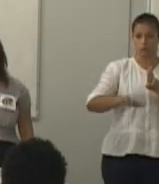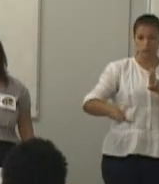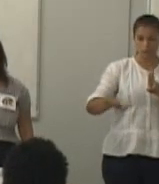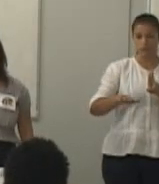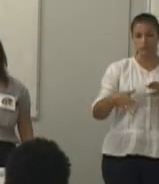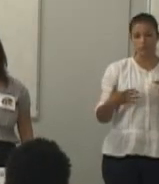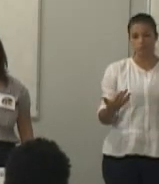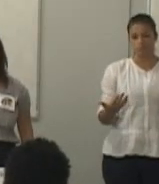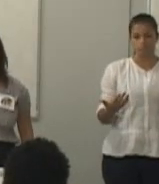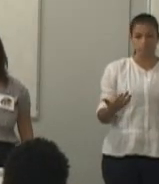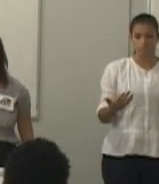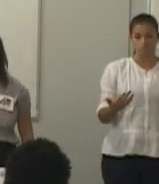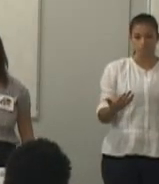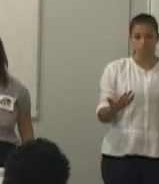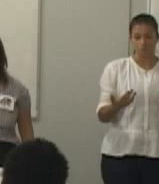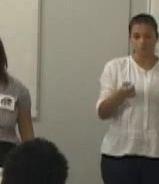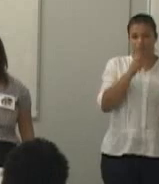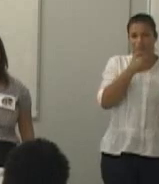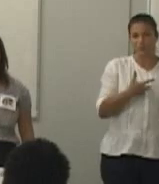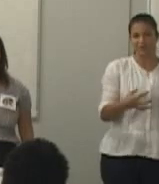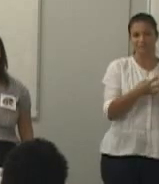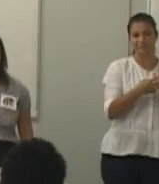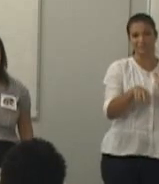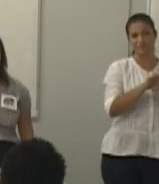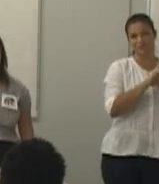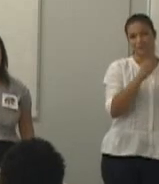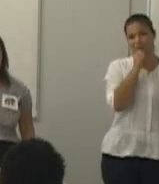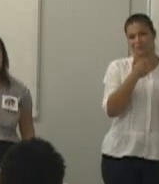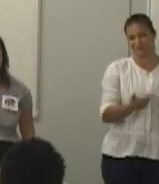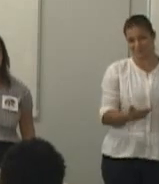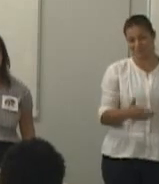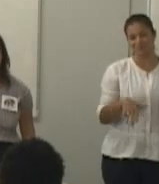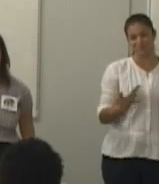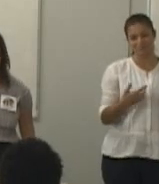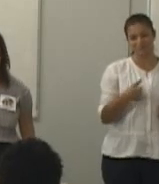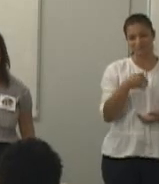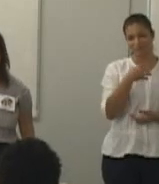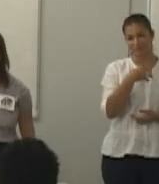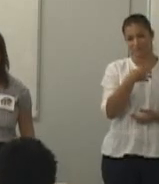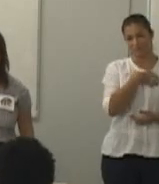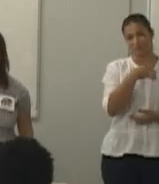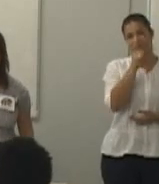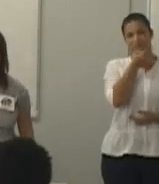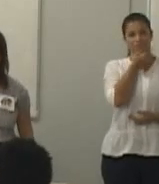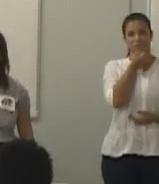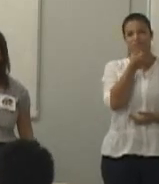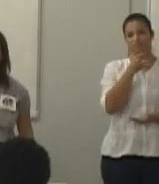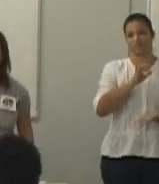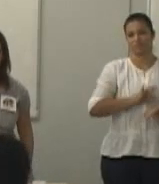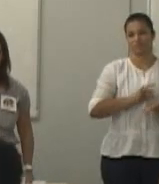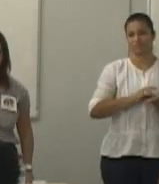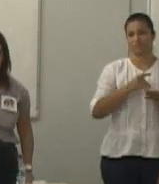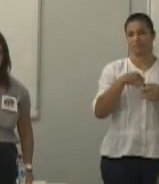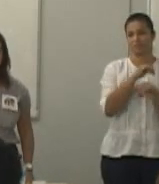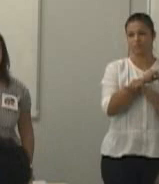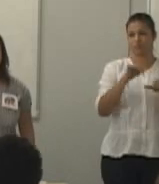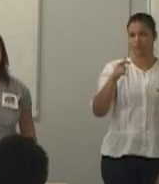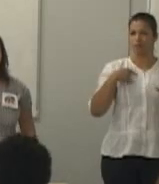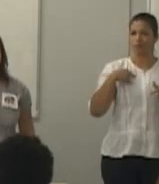nem no nosso estatuto então Eh com muita tristeza eu digo que